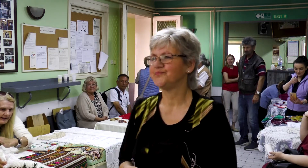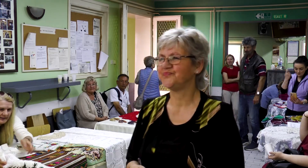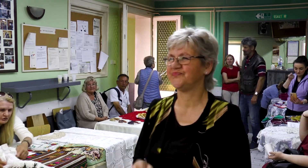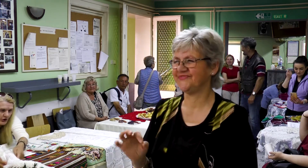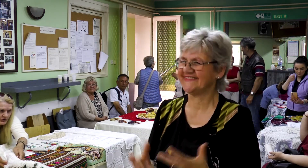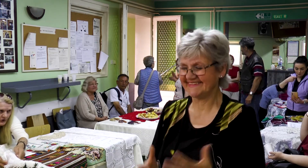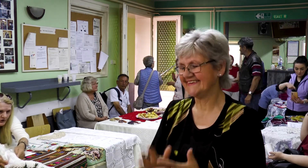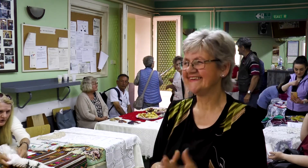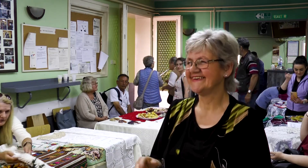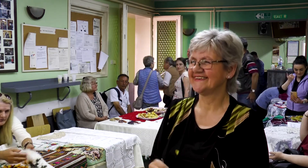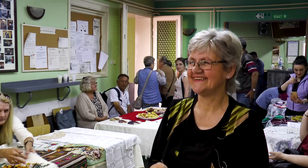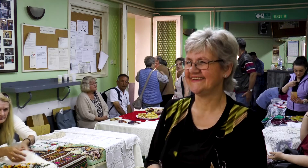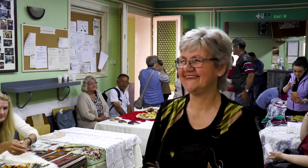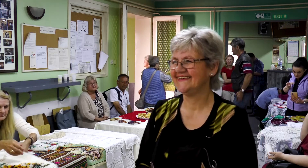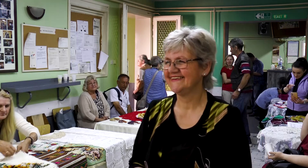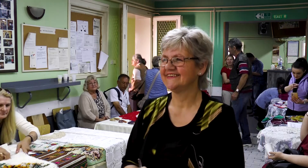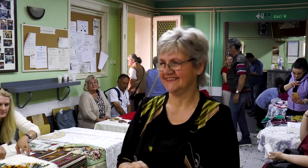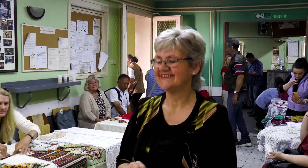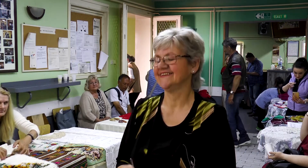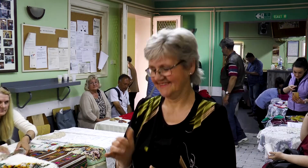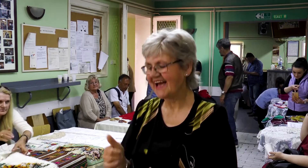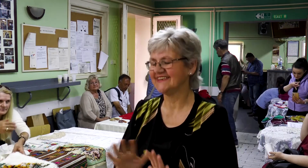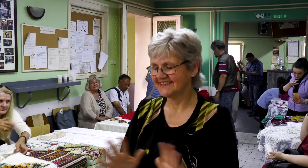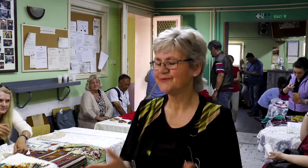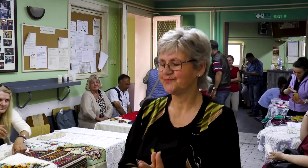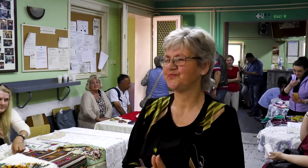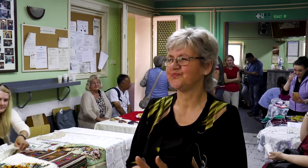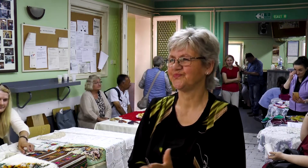da, eto, da vidite kako je lepo to u stvari.